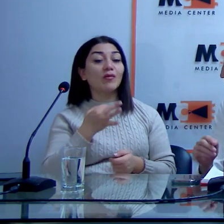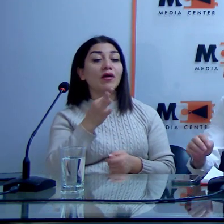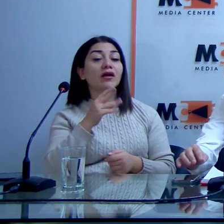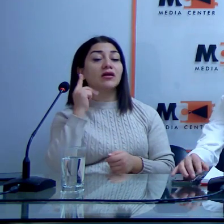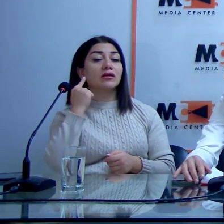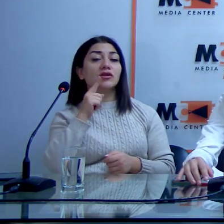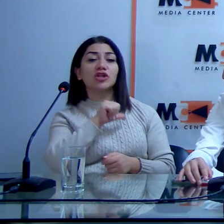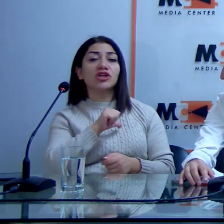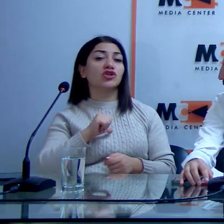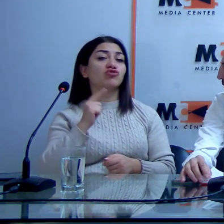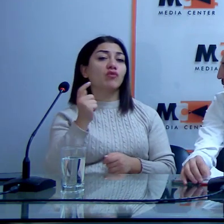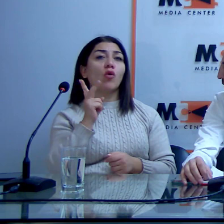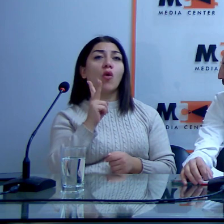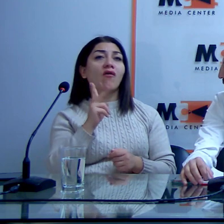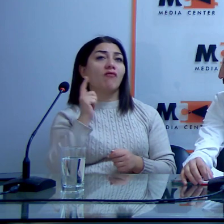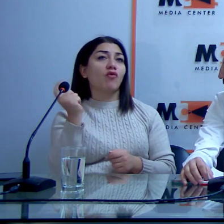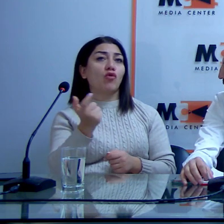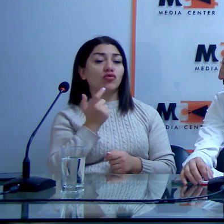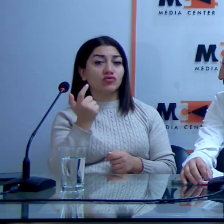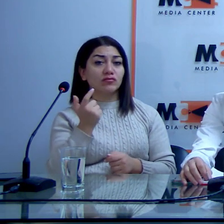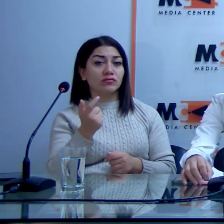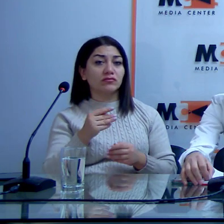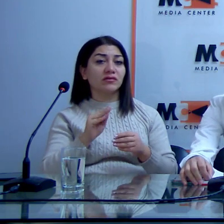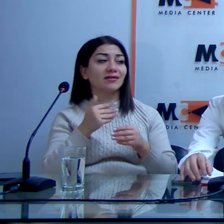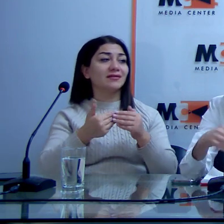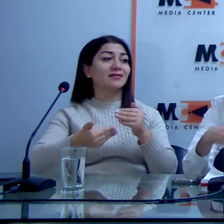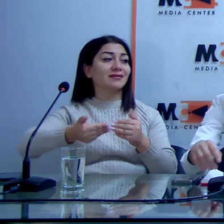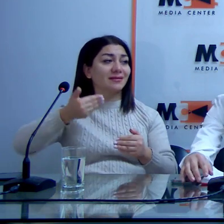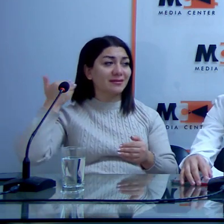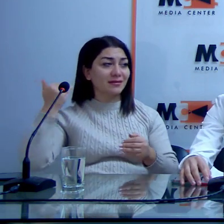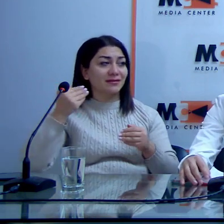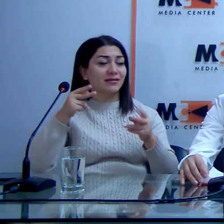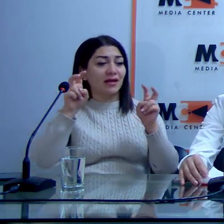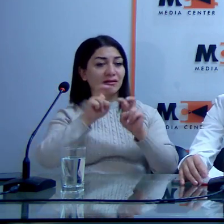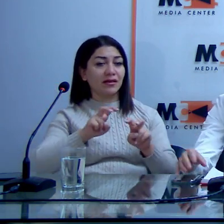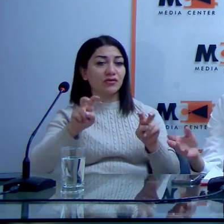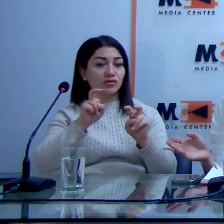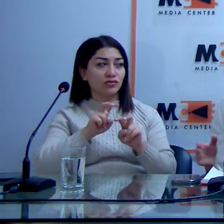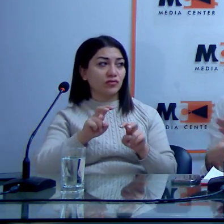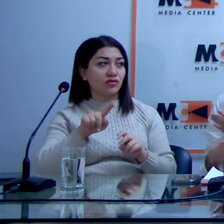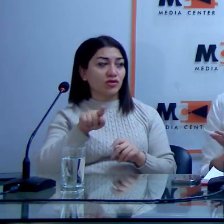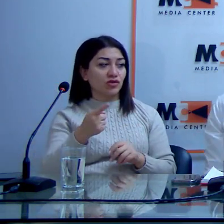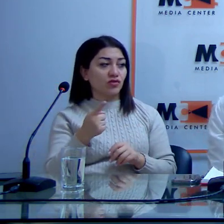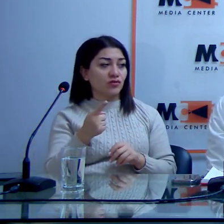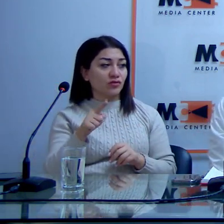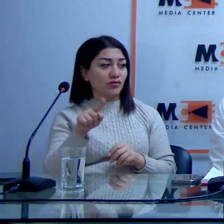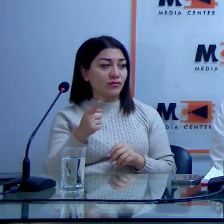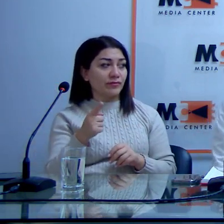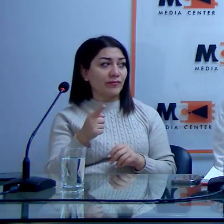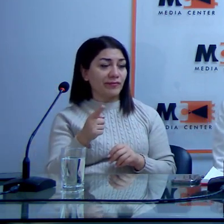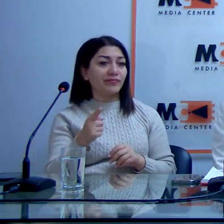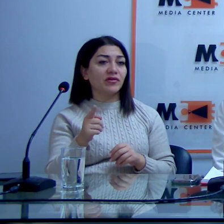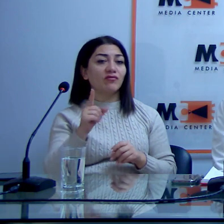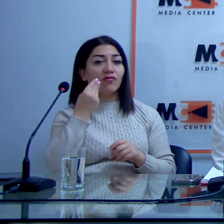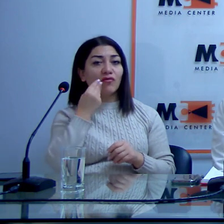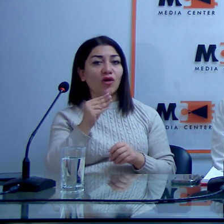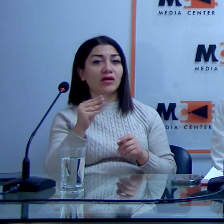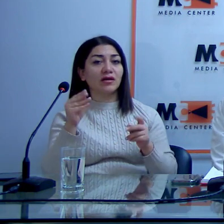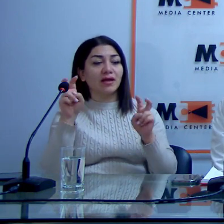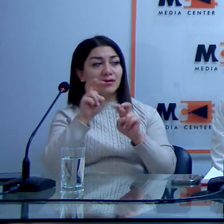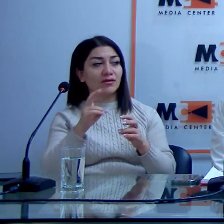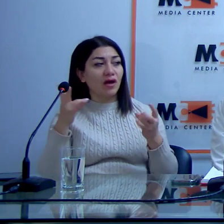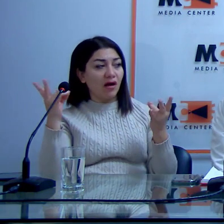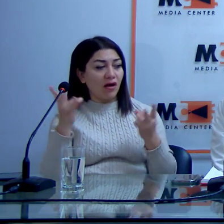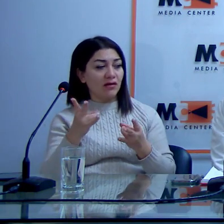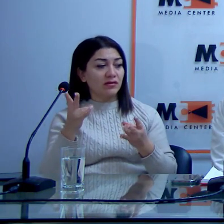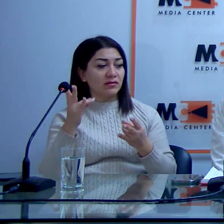Այստեղ կարող եմ ես լրացումներ անել նախկին հետազոտություններից, ինչուների վերաբերյալ հավելյալ որակական հետազոտության կարիք կա,